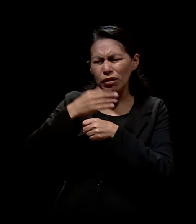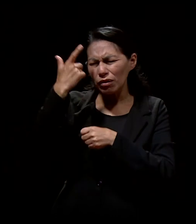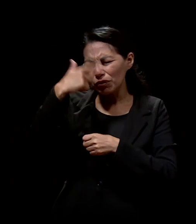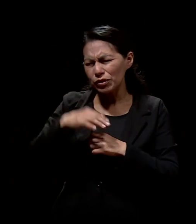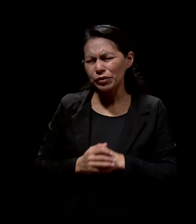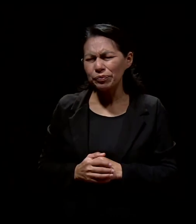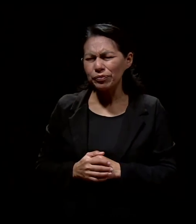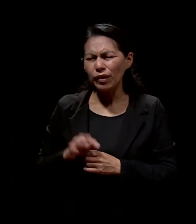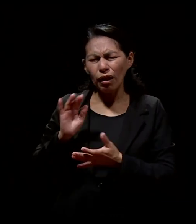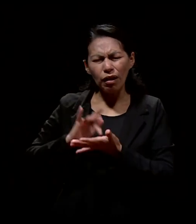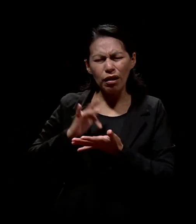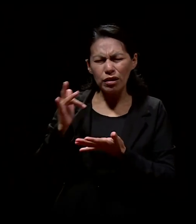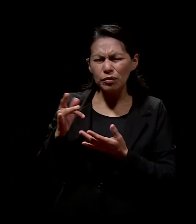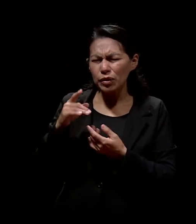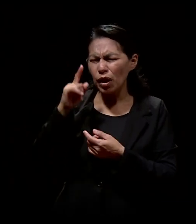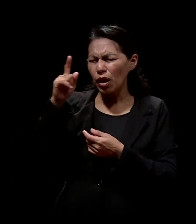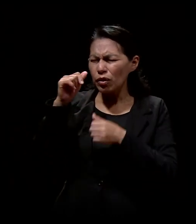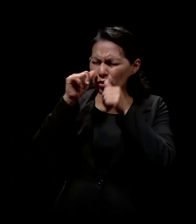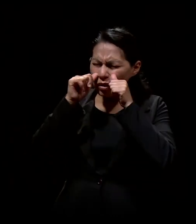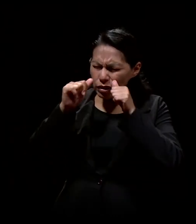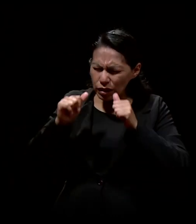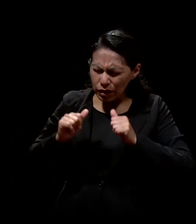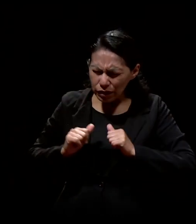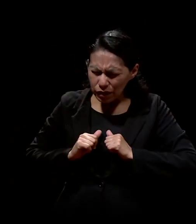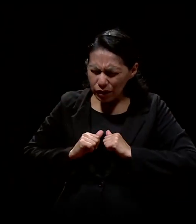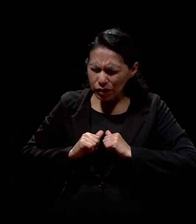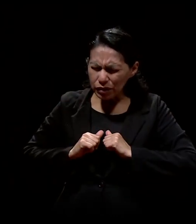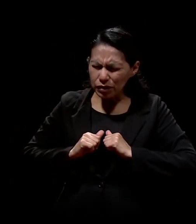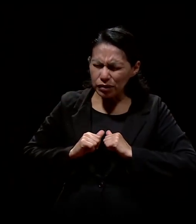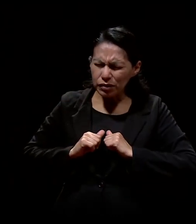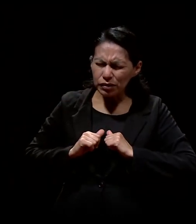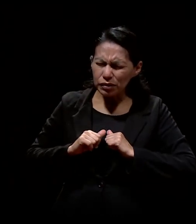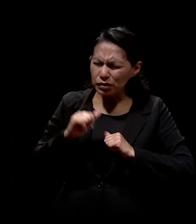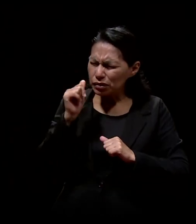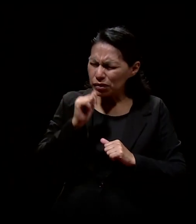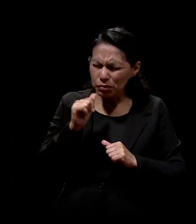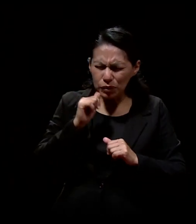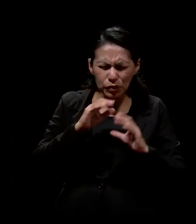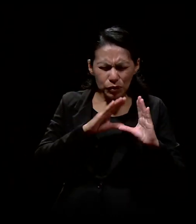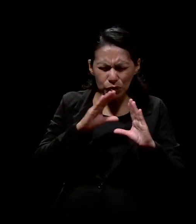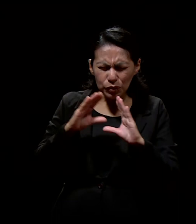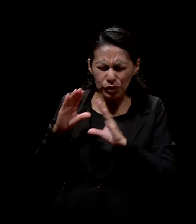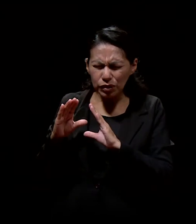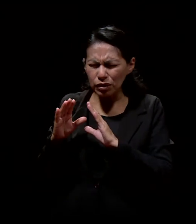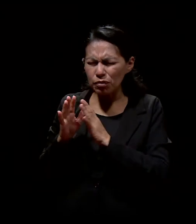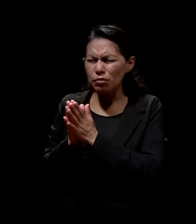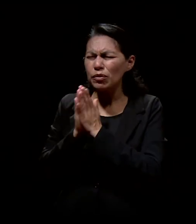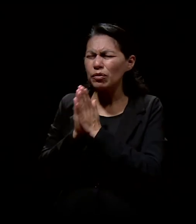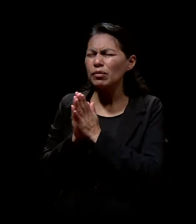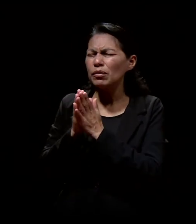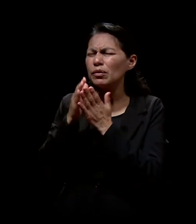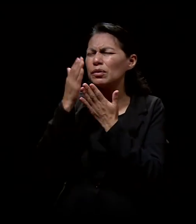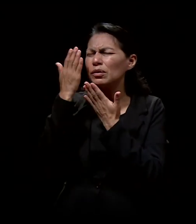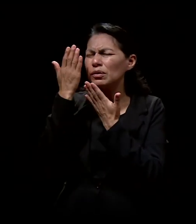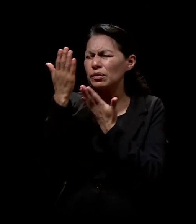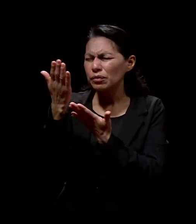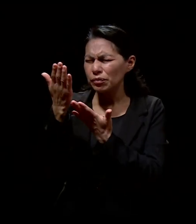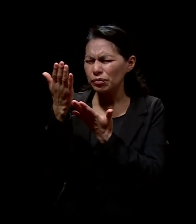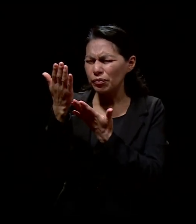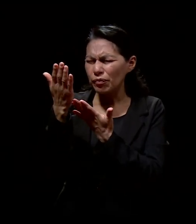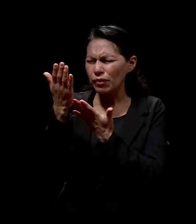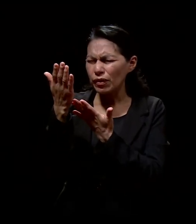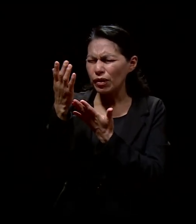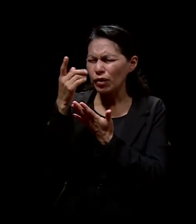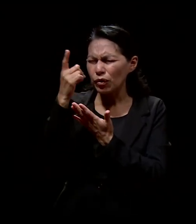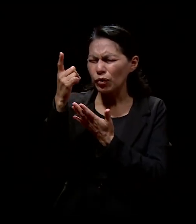vidas, porque sabemos, Señor, que tú estás al pendiente de nuestras necesidades. Rogamos, Señor, que puedas ser con cada una de las personas